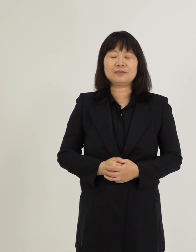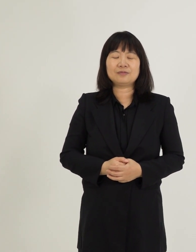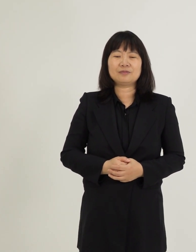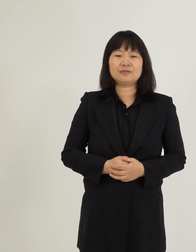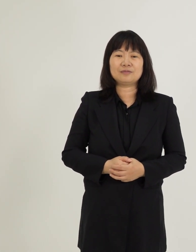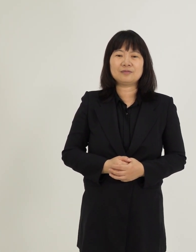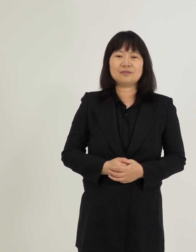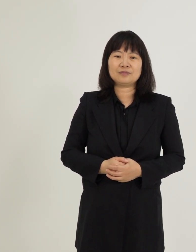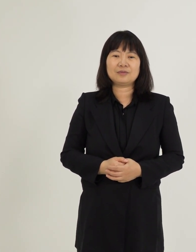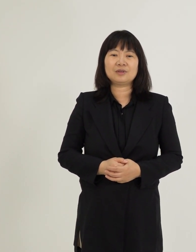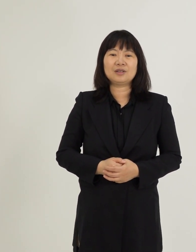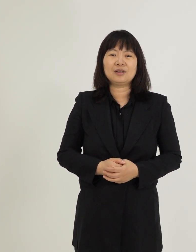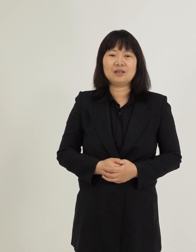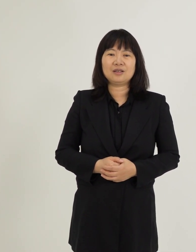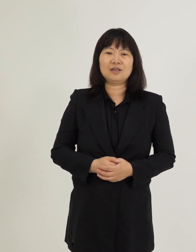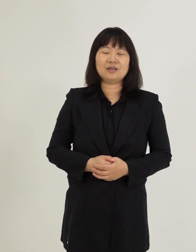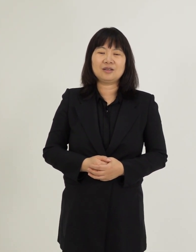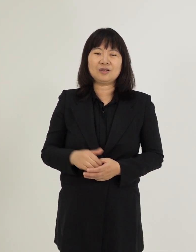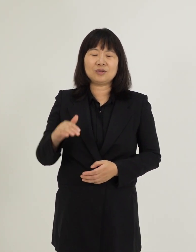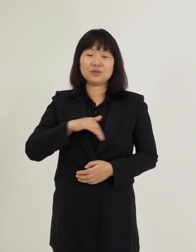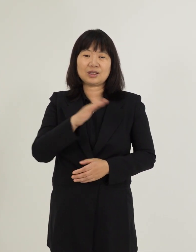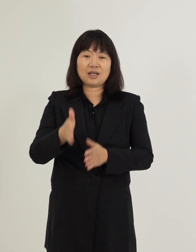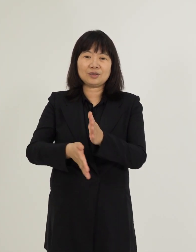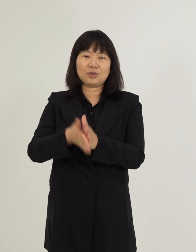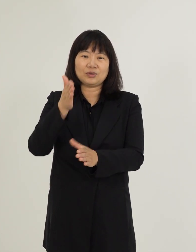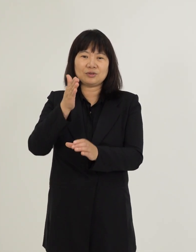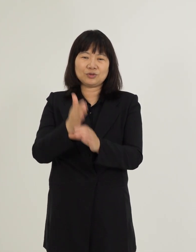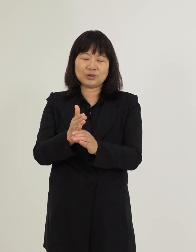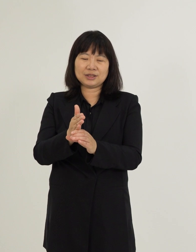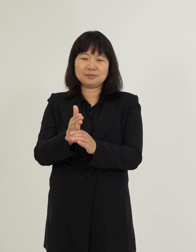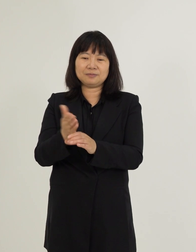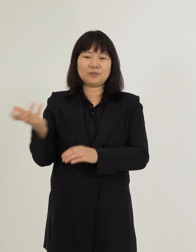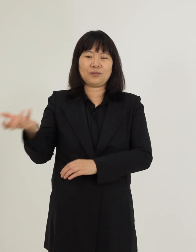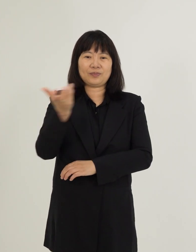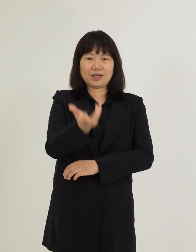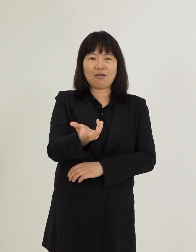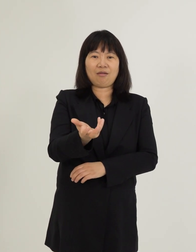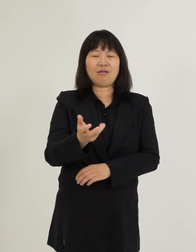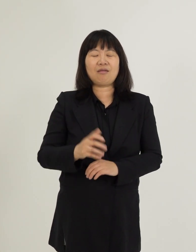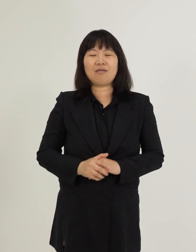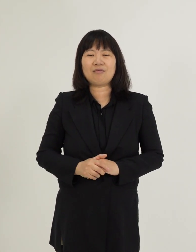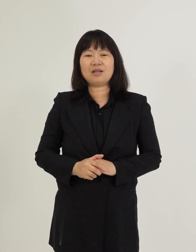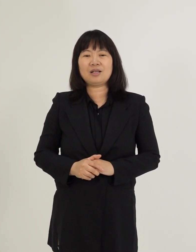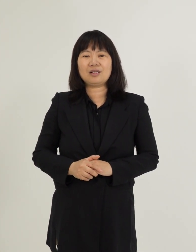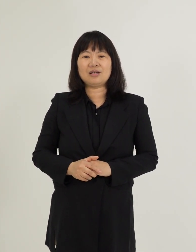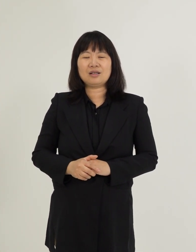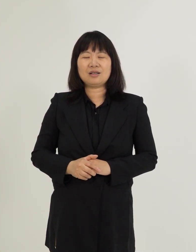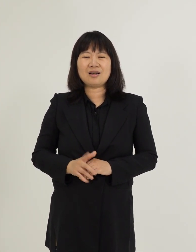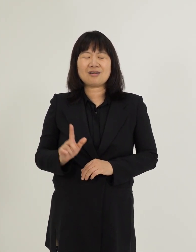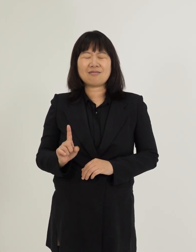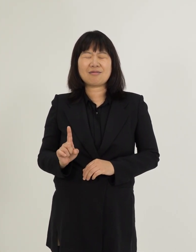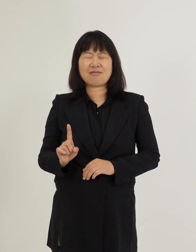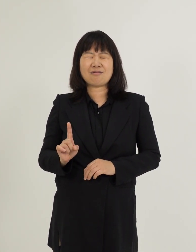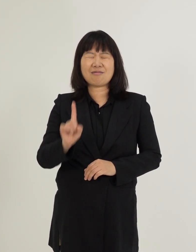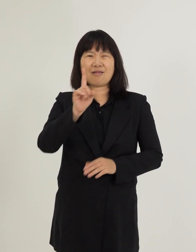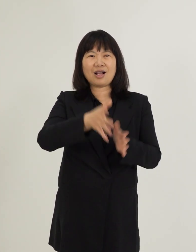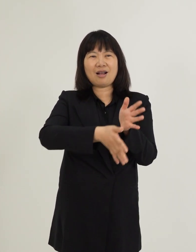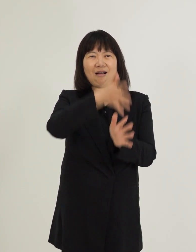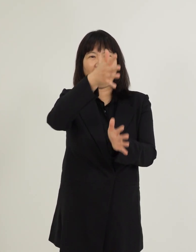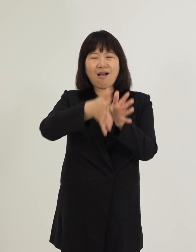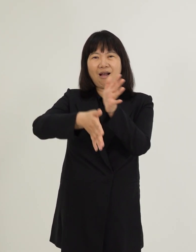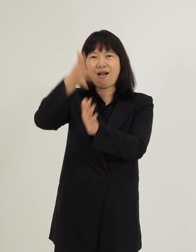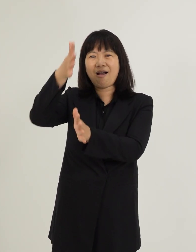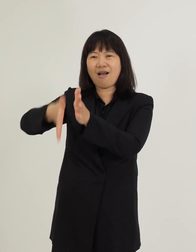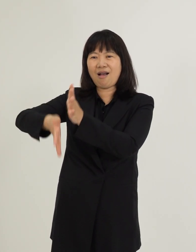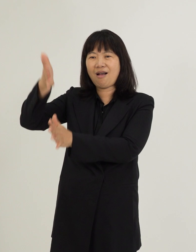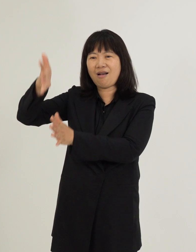우리가 도심 한복판으로 들어가자. 그런데 고층 빌딩이